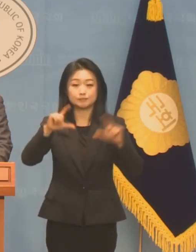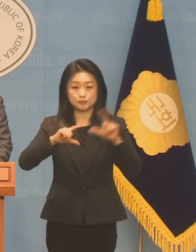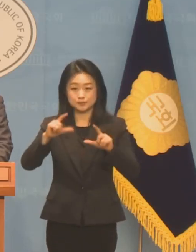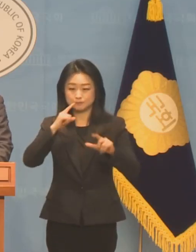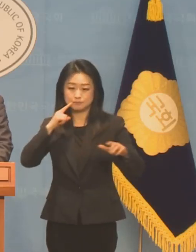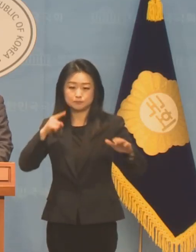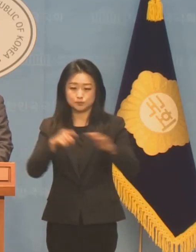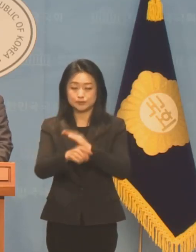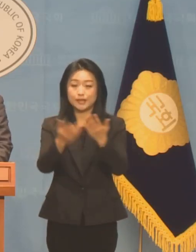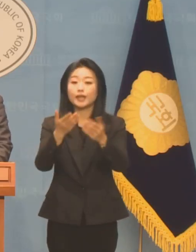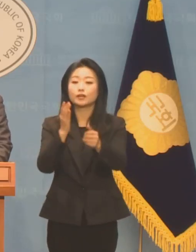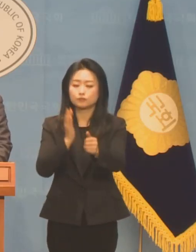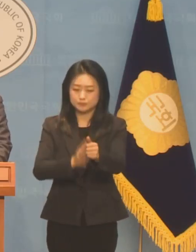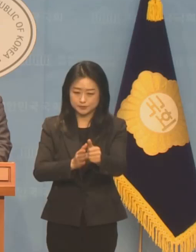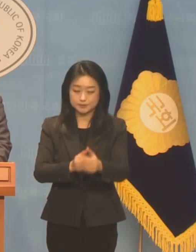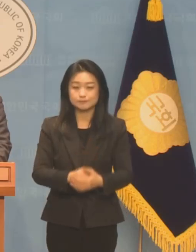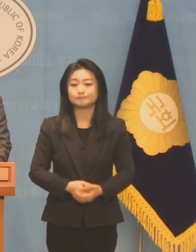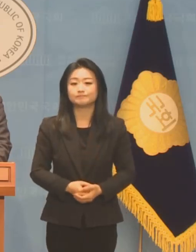조치를 촉구합니다.